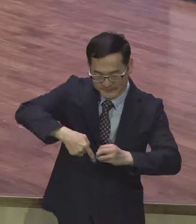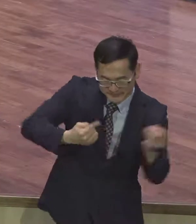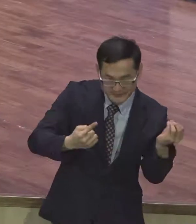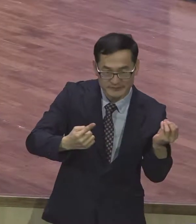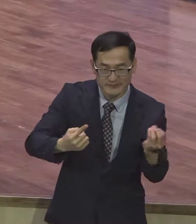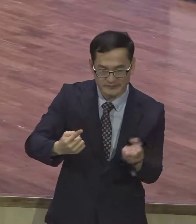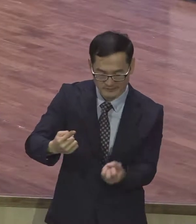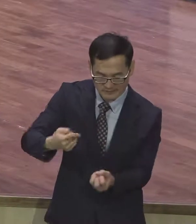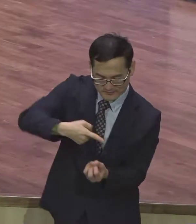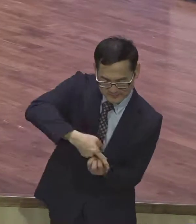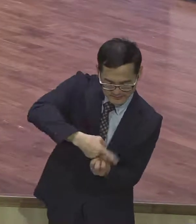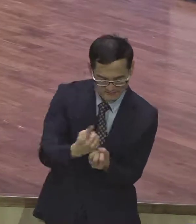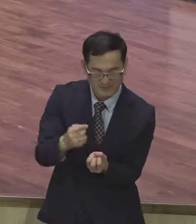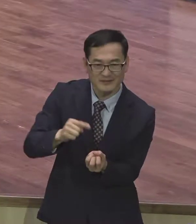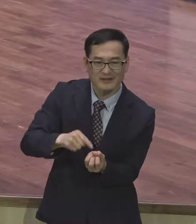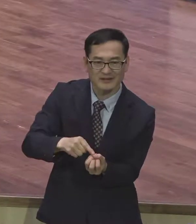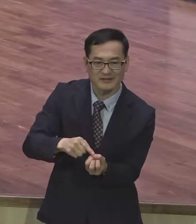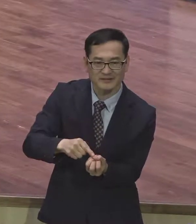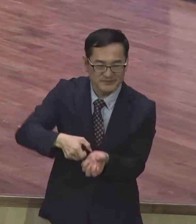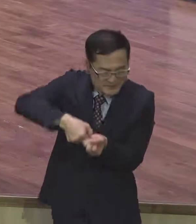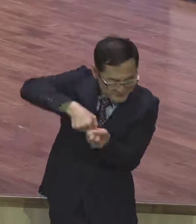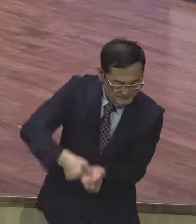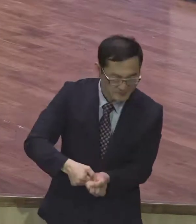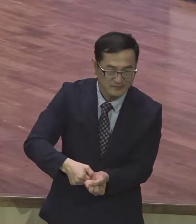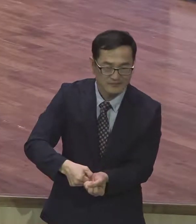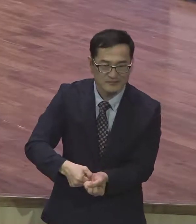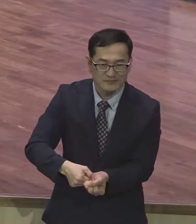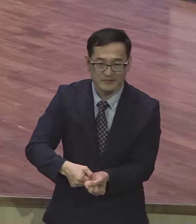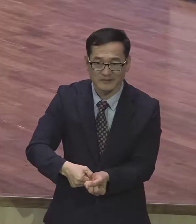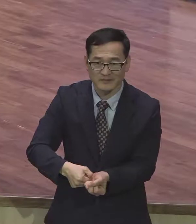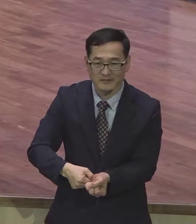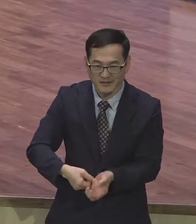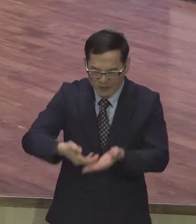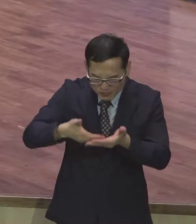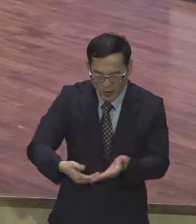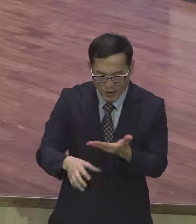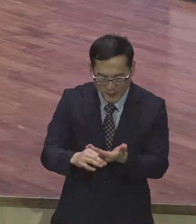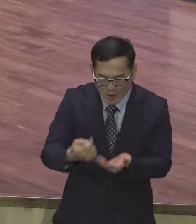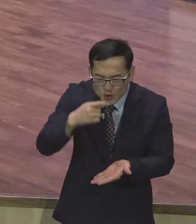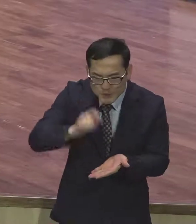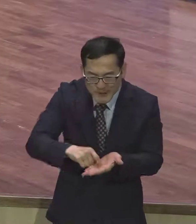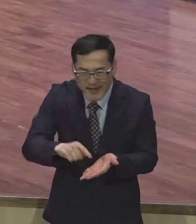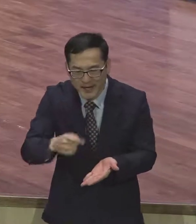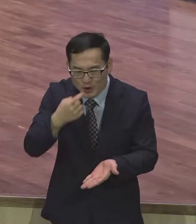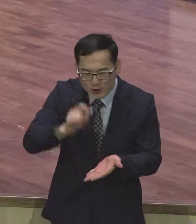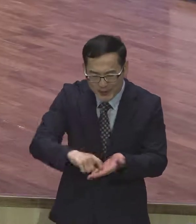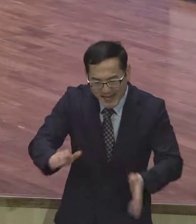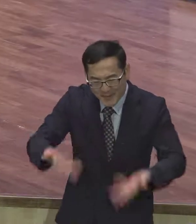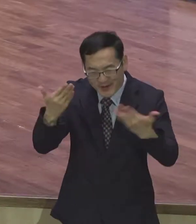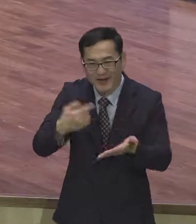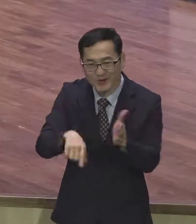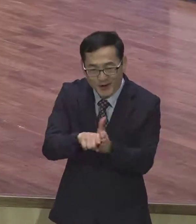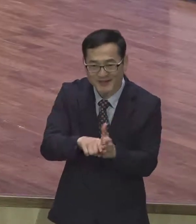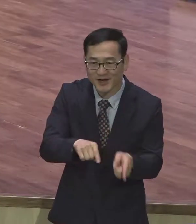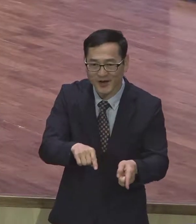뭘 이렇게 움직일 때 물건을 이렇게 무거운 물건을 움직일 때 쉽게 사용하는 지렛대잖아요 쉽게 쉽게 옮길 수 있는 거 지렛대